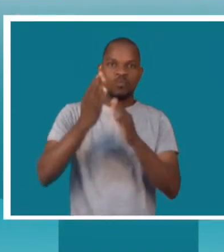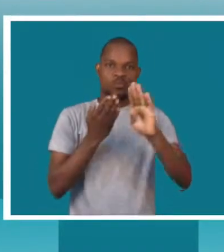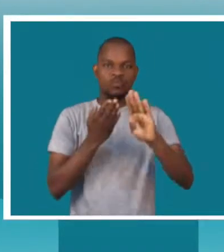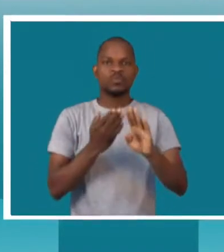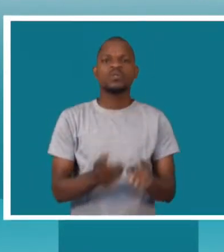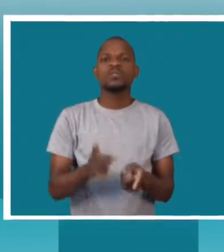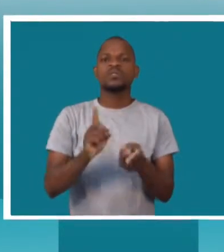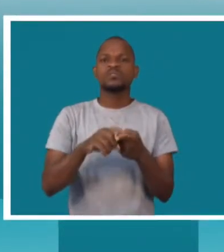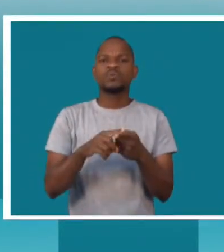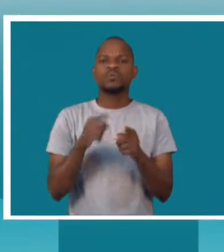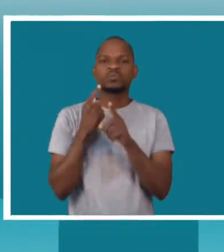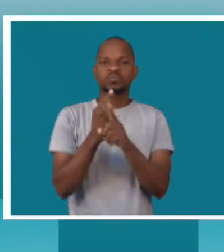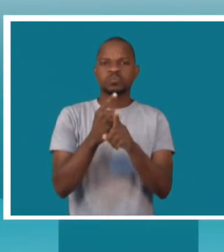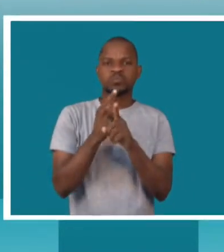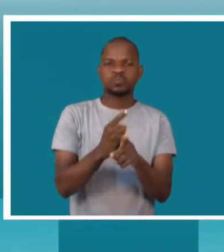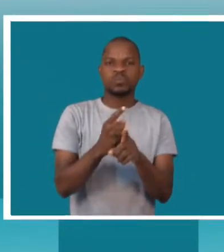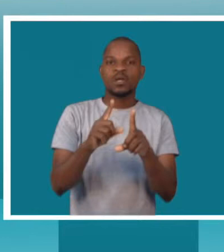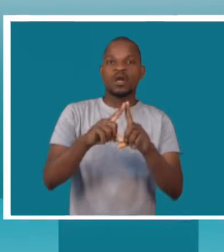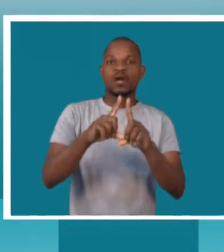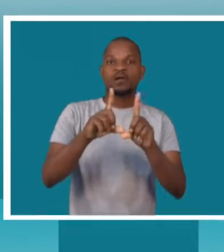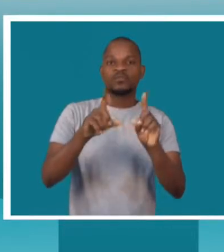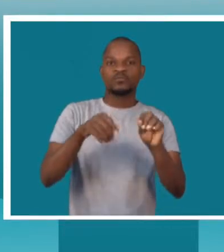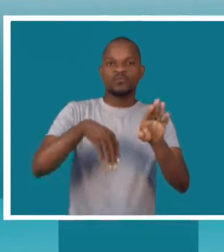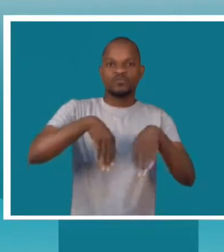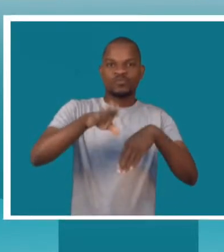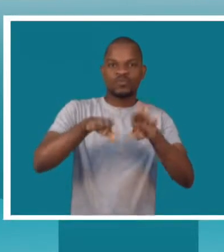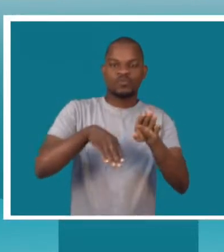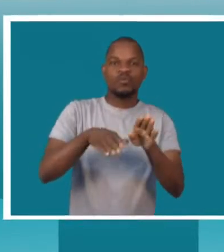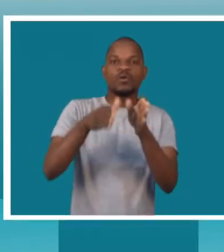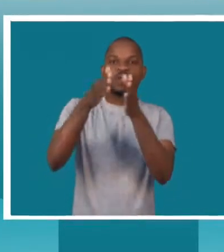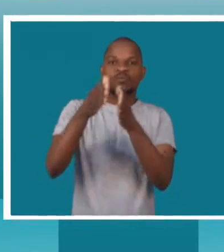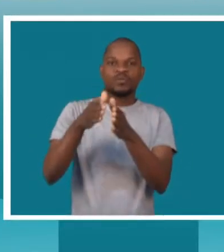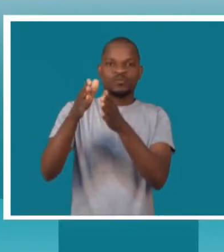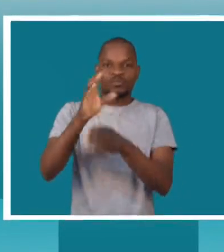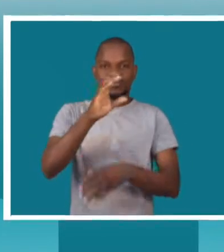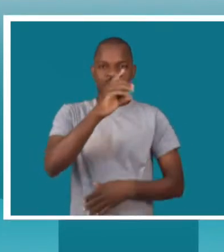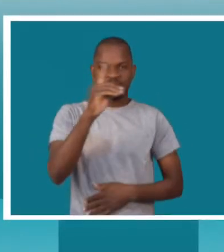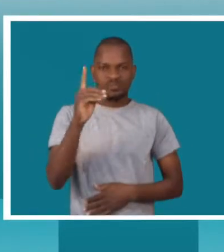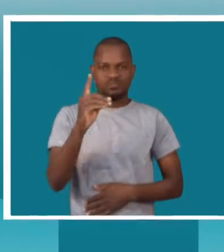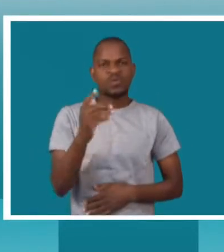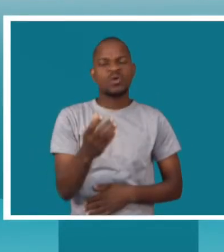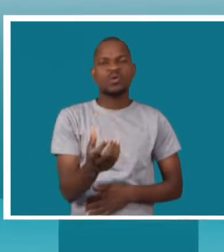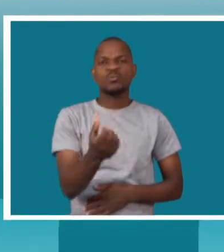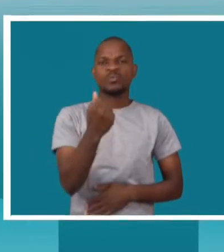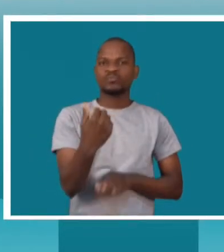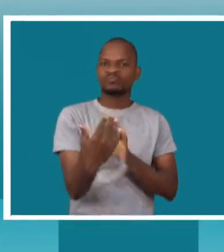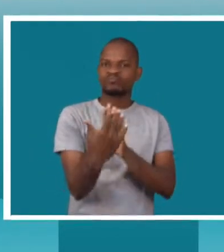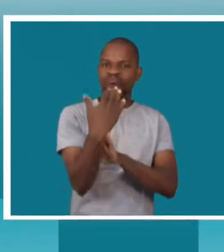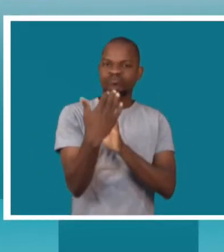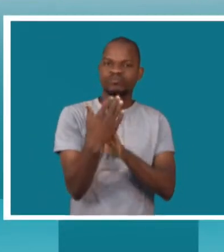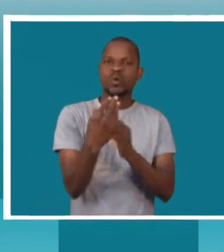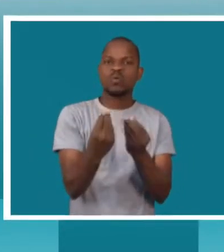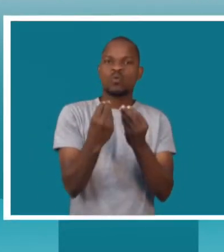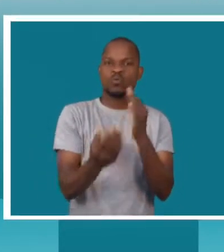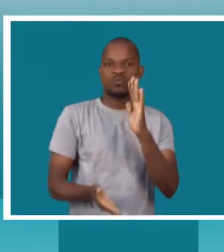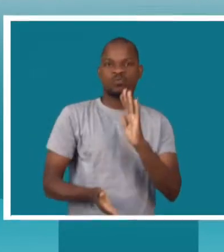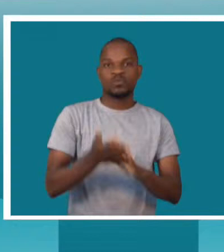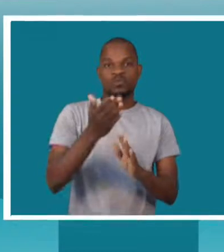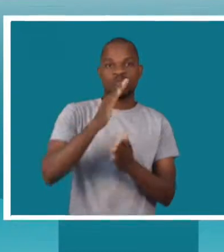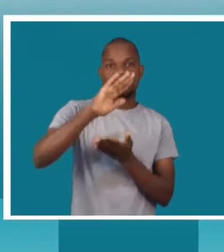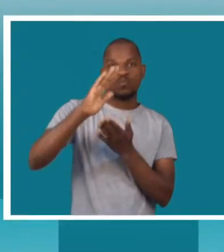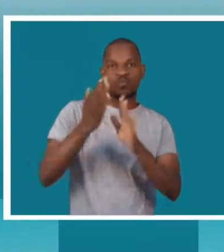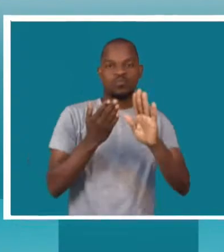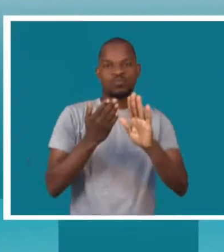o Fenias também pratica o futebol amputado. Fenias, conta-nos um pouco como é que começa a praticar o